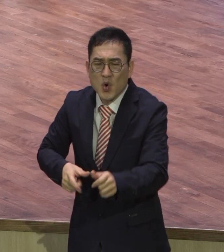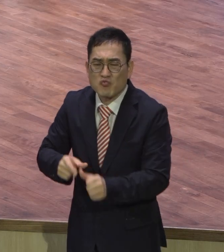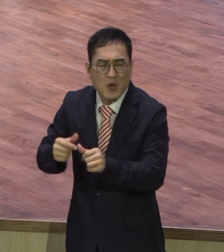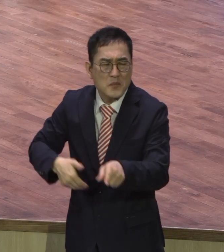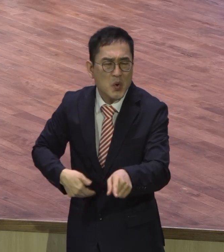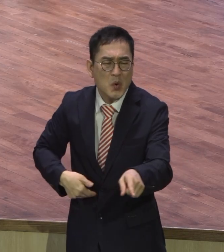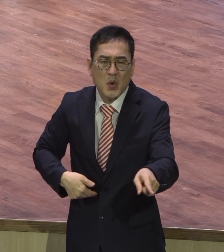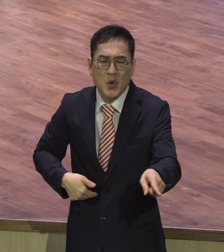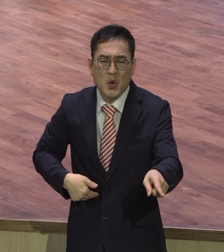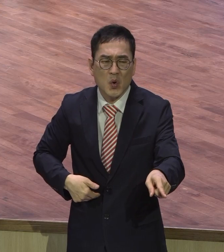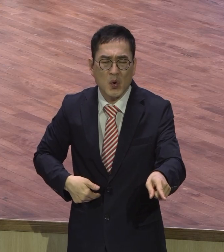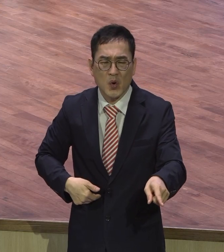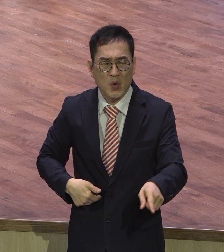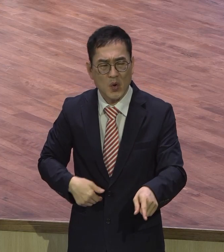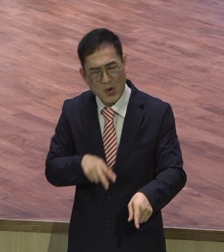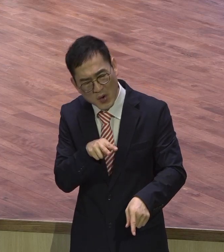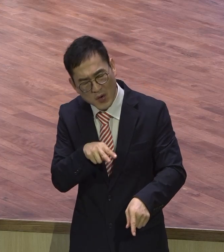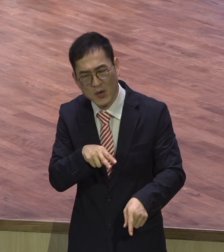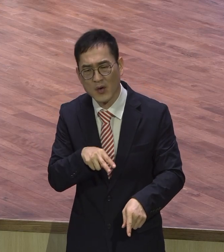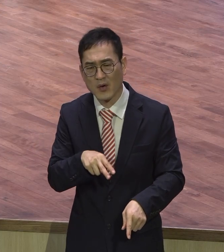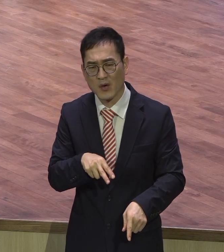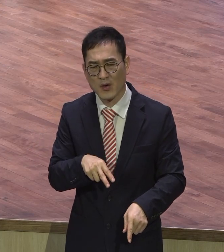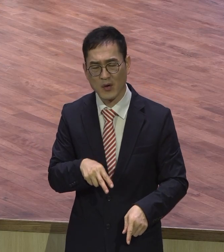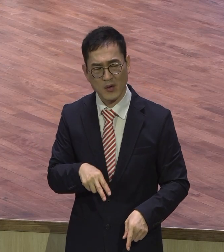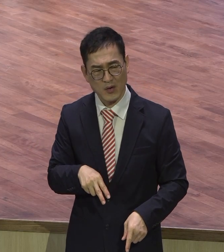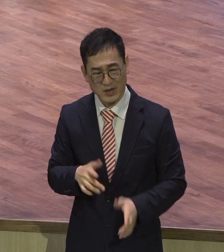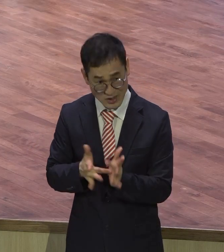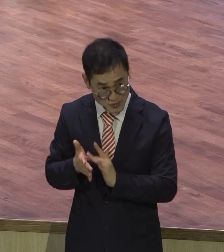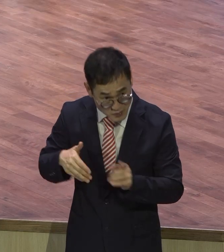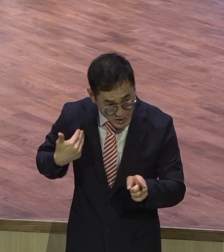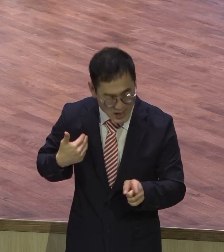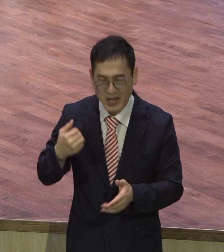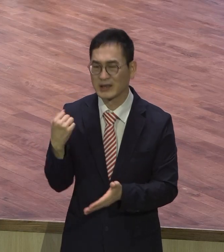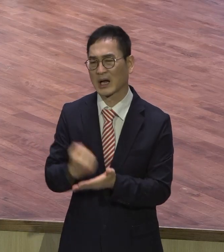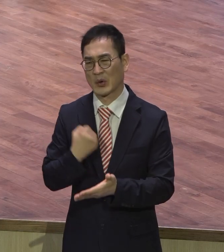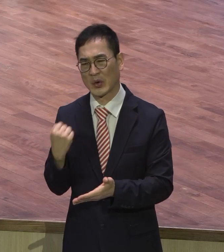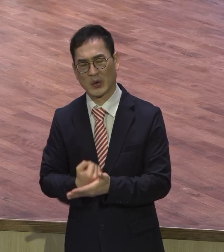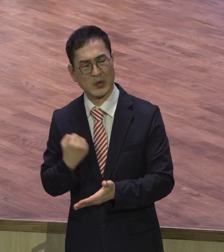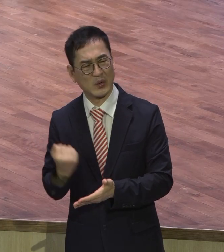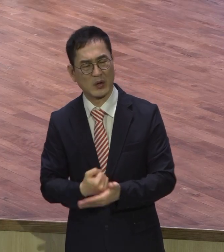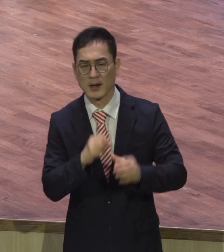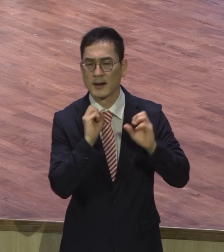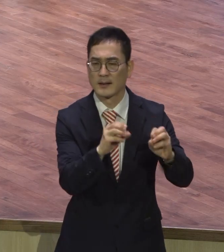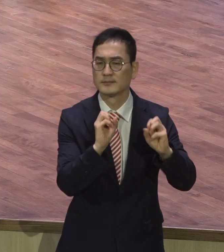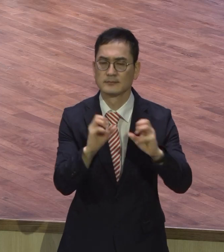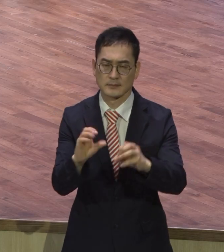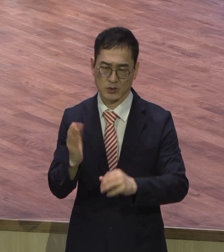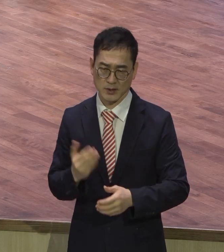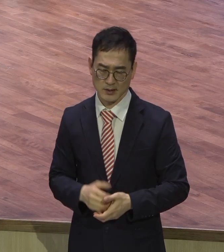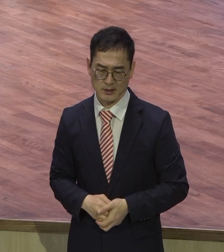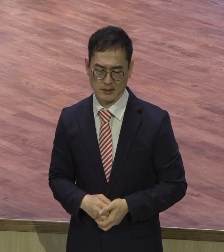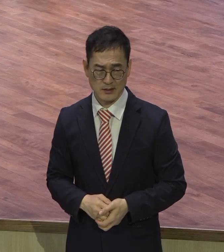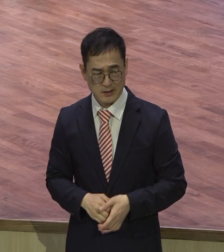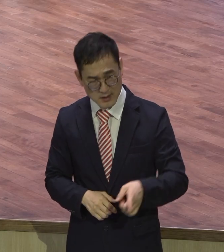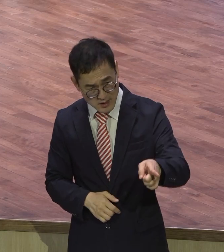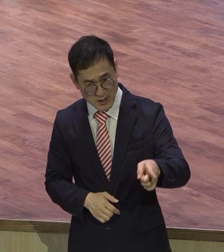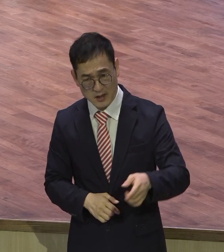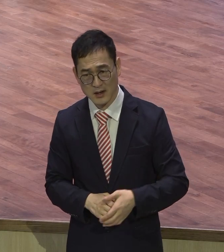여기는 마음이 생기게 돼 있어요. 종교인들과 대화하면서 참 헌일하고 있네. 이 복음 드려야 되는데